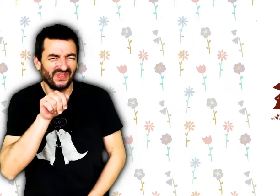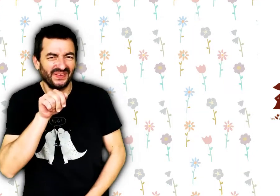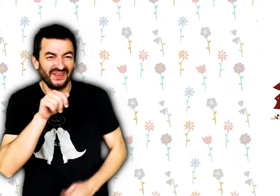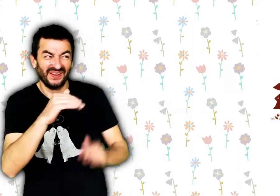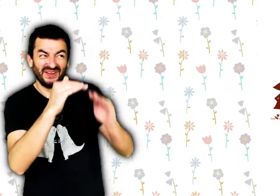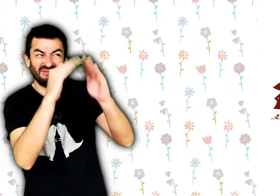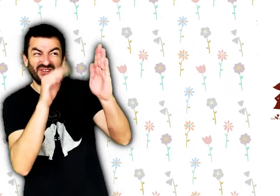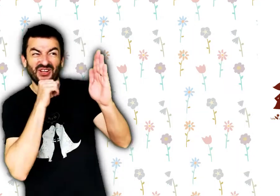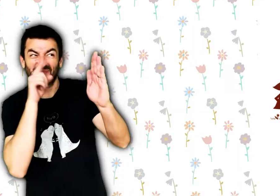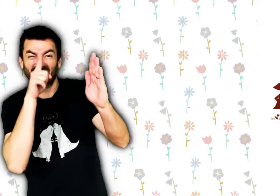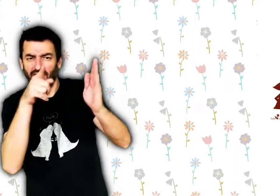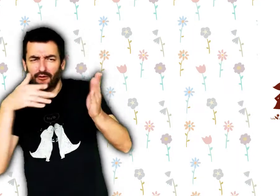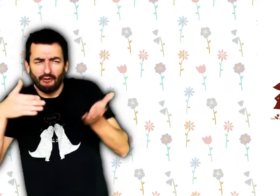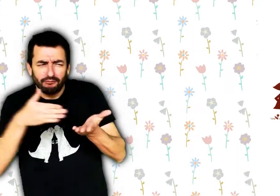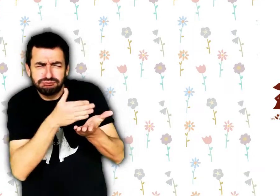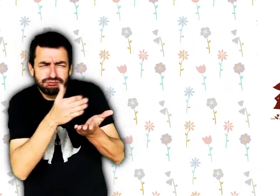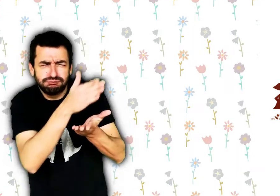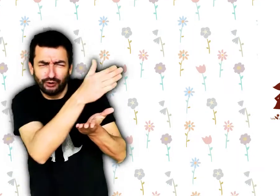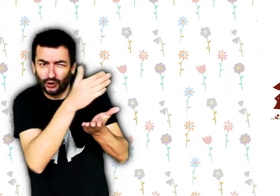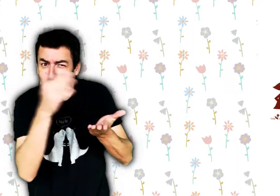Qu'est-ce que